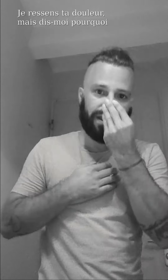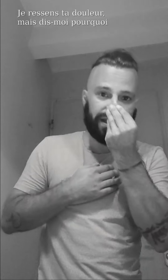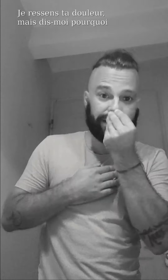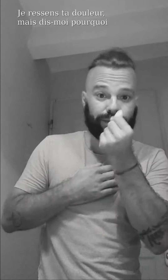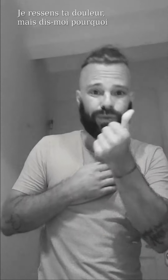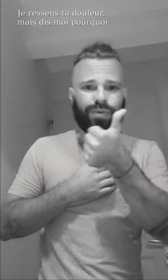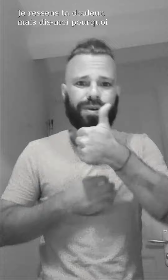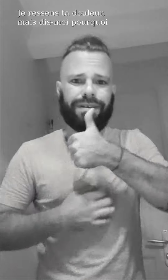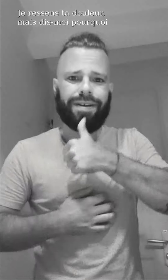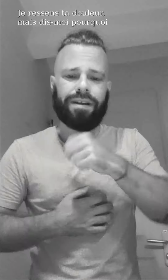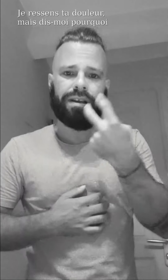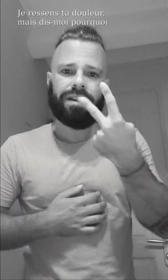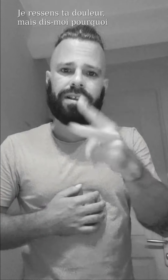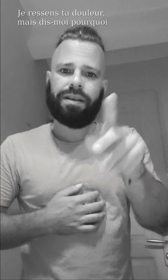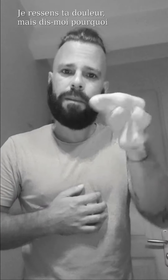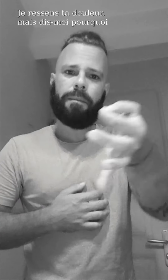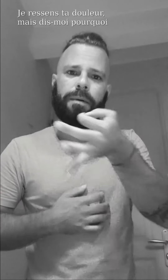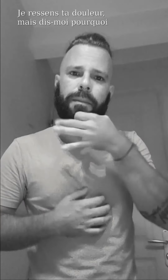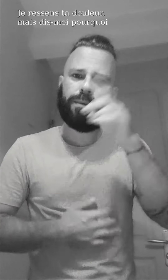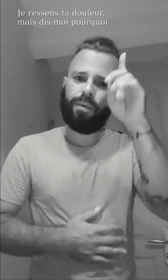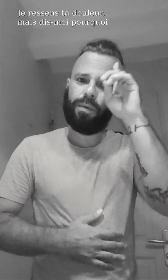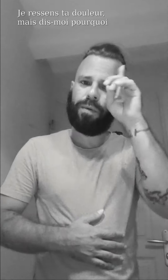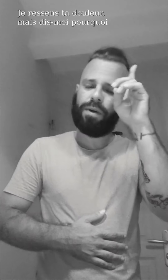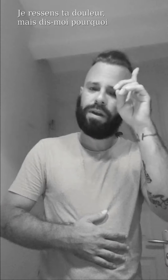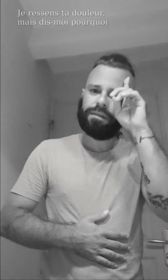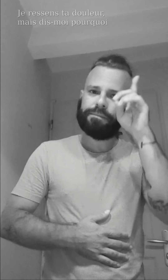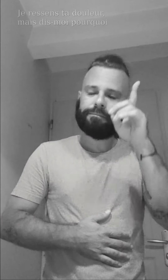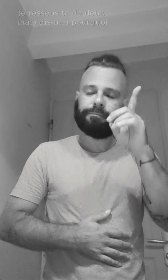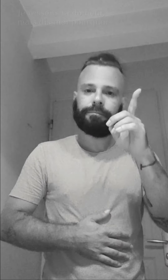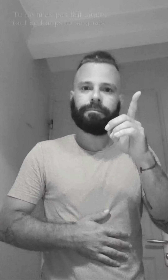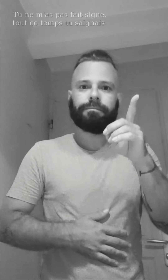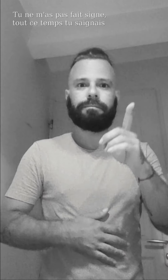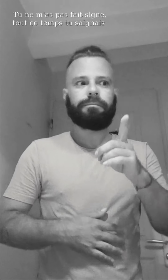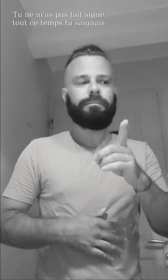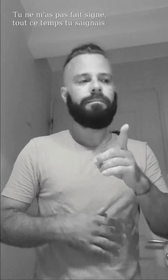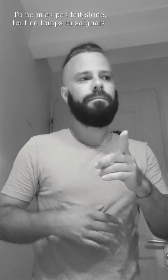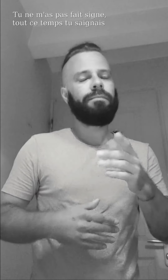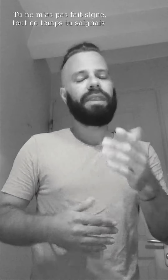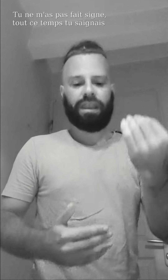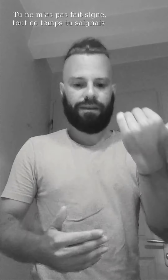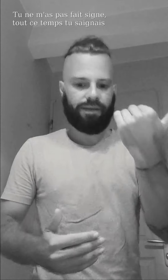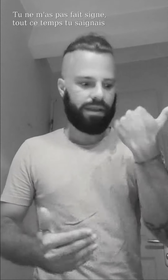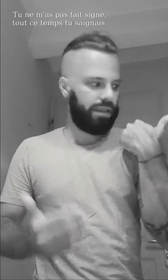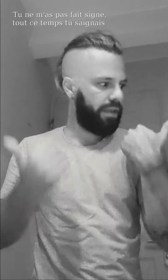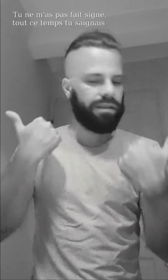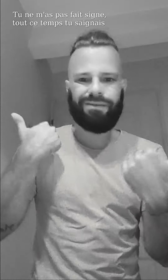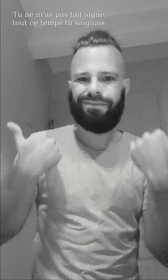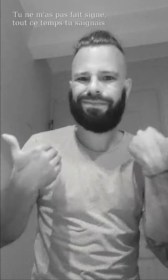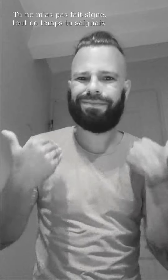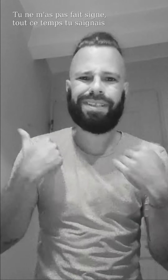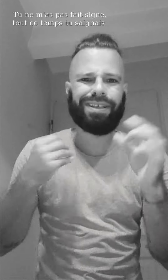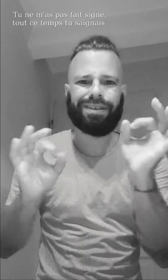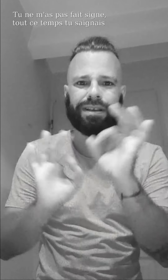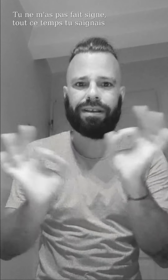ta douleur, mais dis-moi pourquoi tu ne m'as pas fait signe tout ce temps